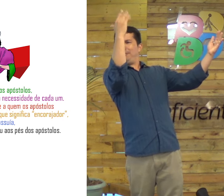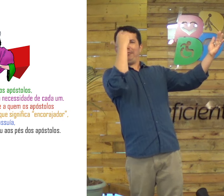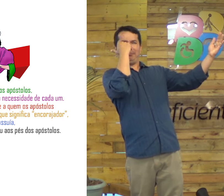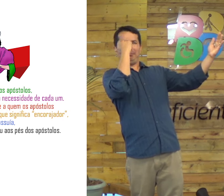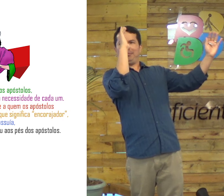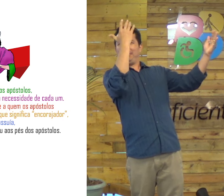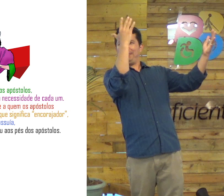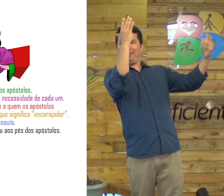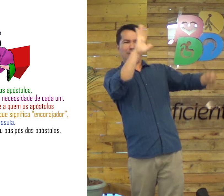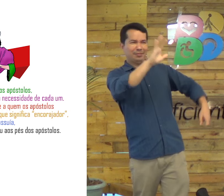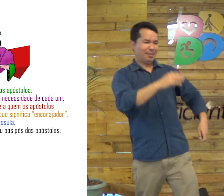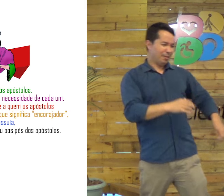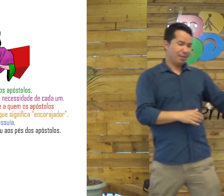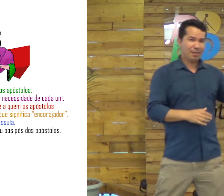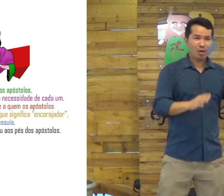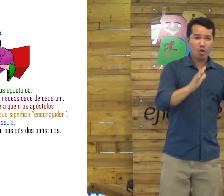Palmas pra ele. Palmas, palmas.